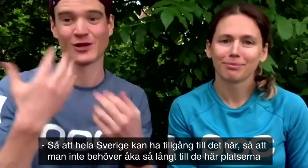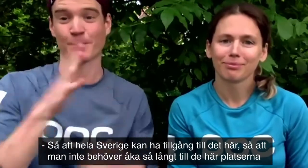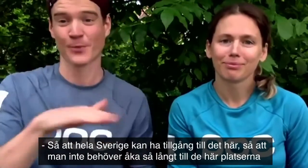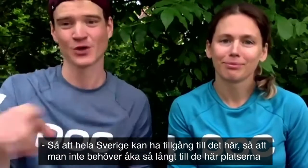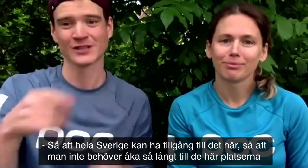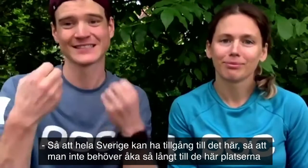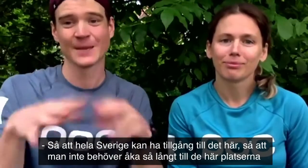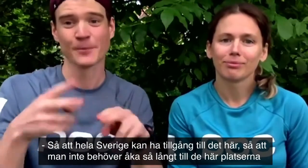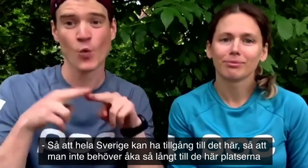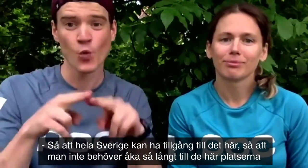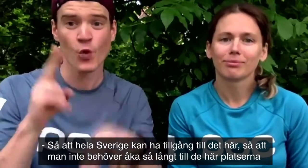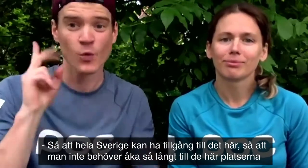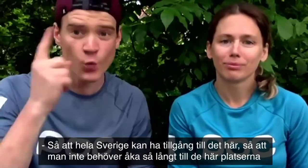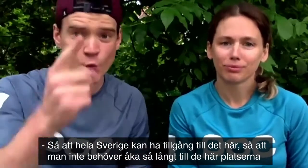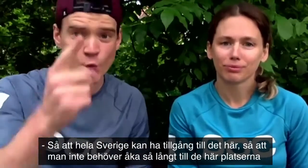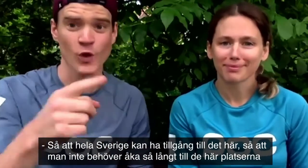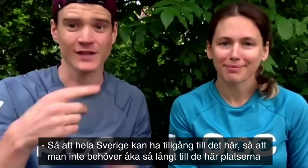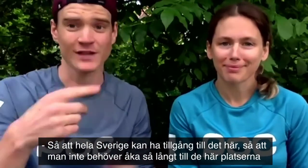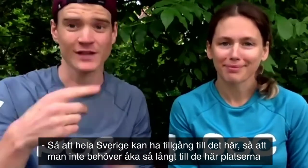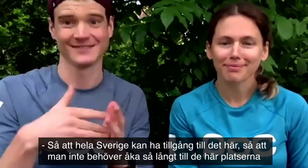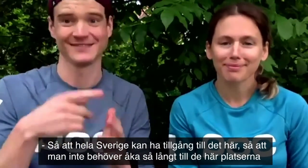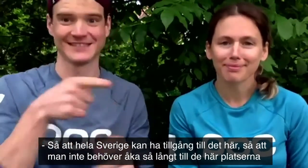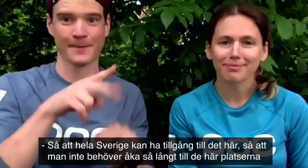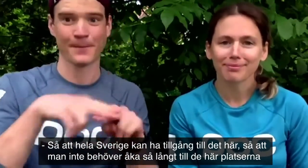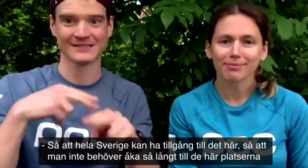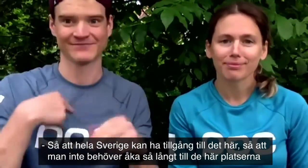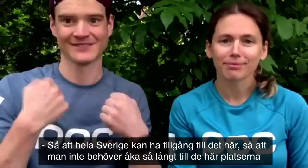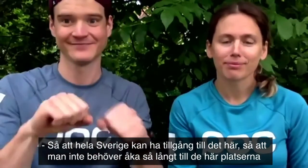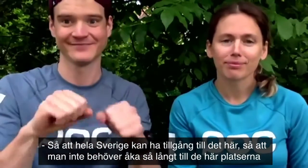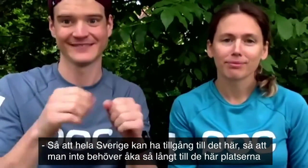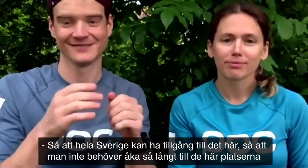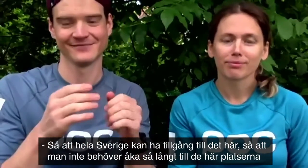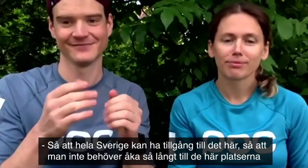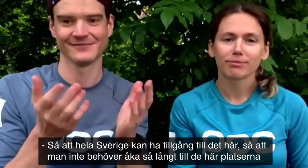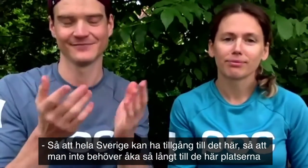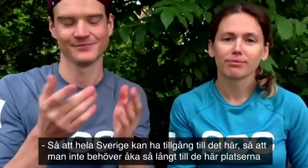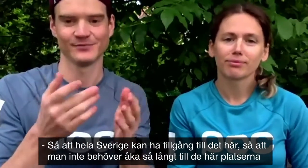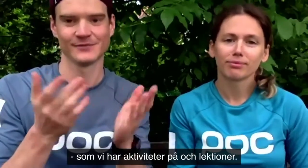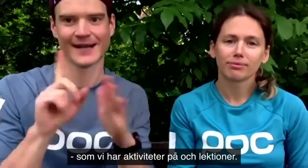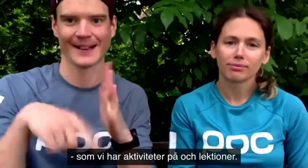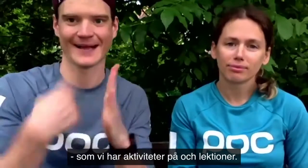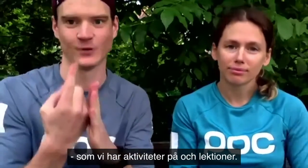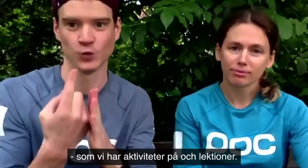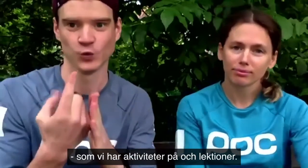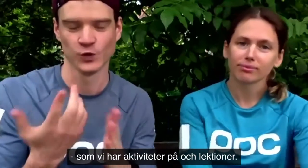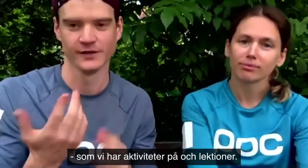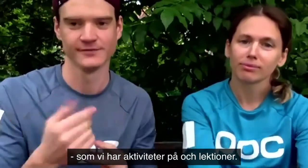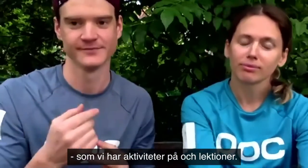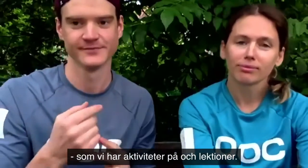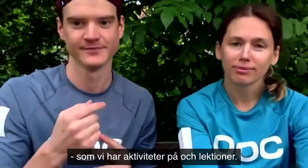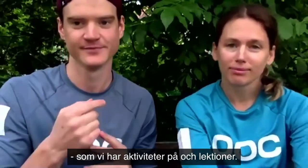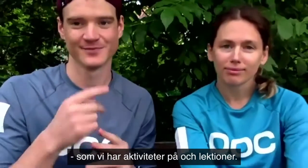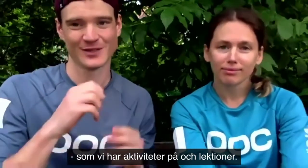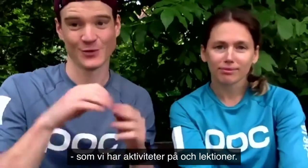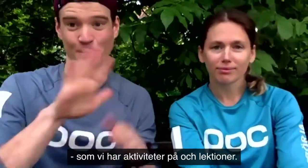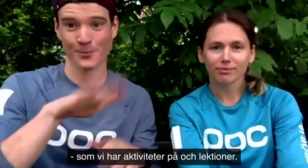hela Sverige kan ha tillgång till det här. Så att man inte behöver åka så långt till de här platserna som vi har aktiviteter på. Och lektioner.